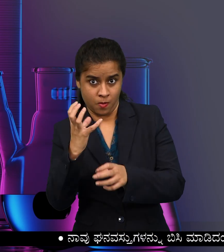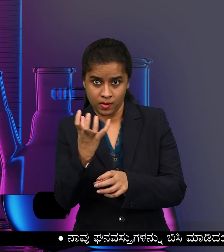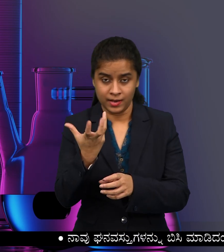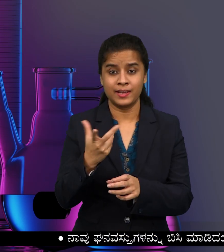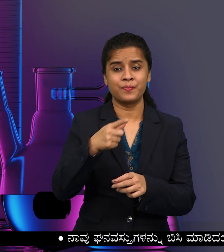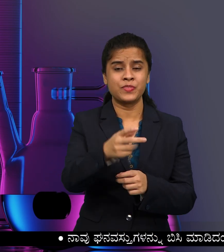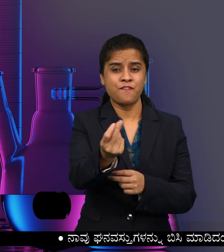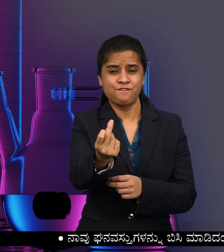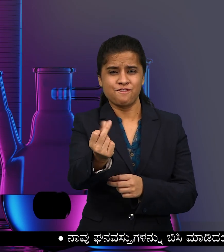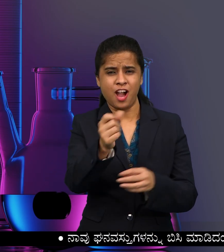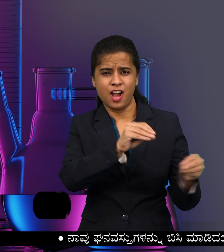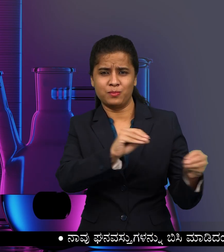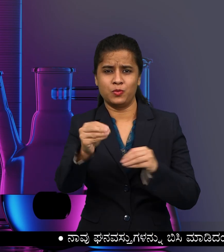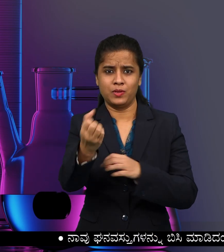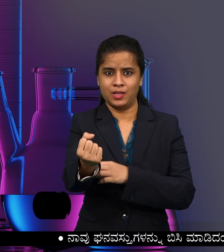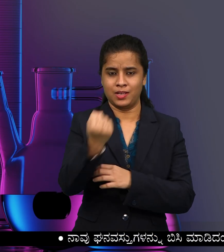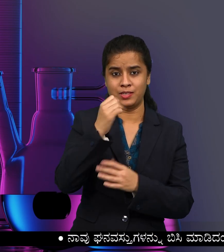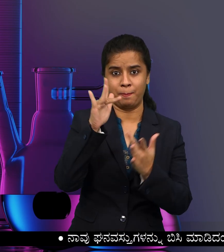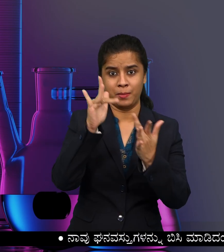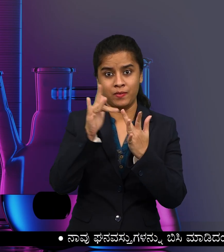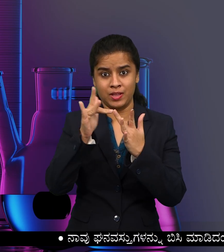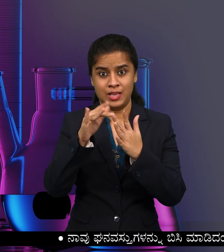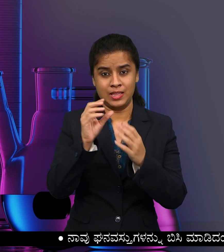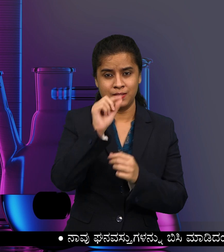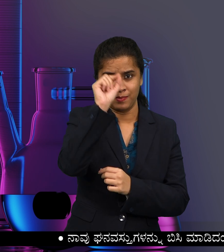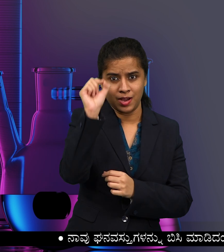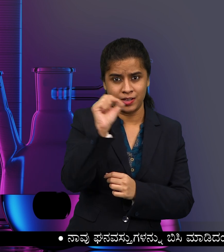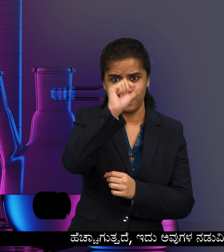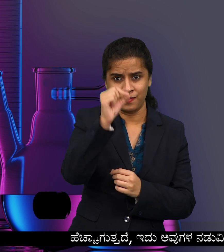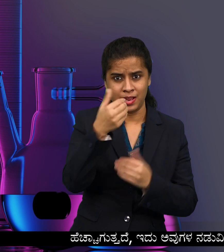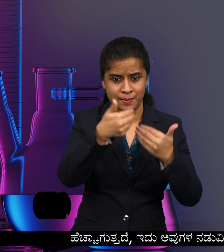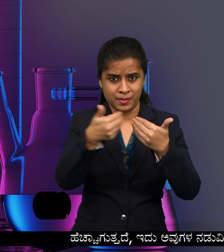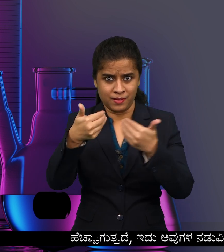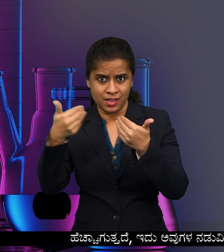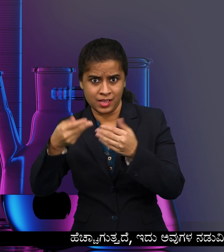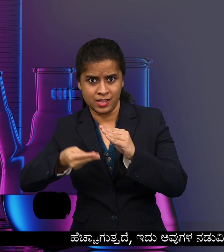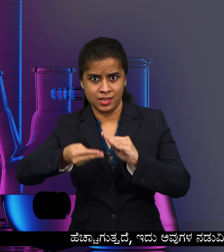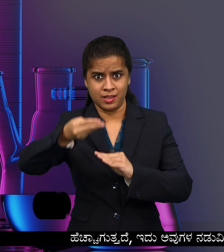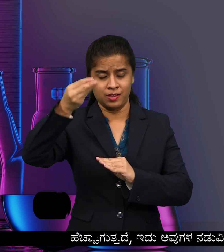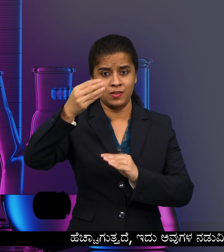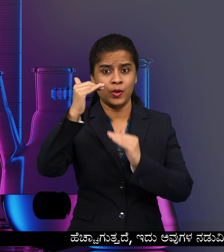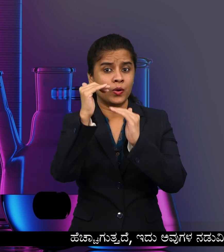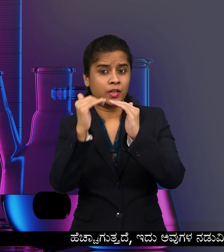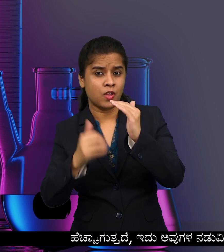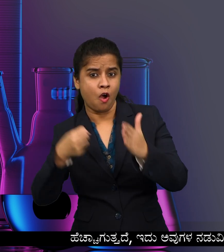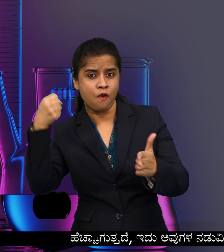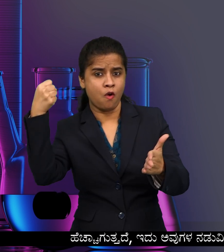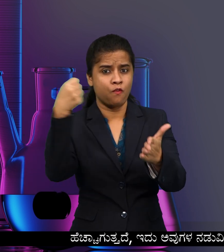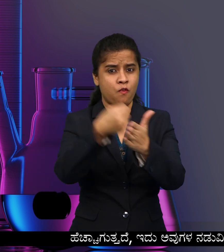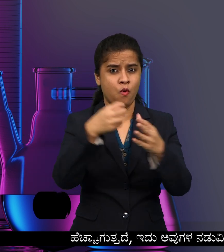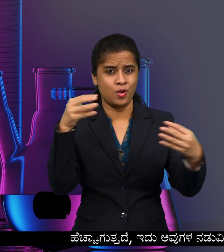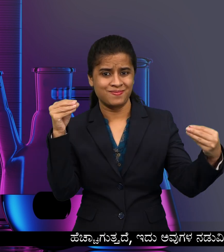ಘನವಸ್ತುಗಳನ್ನು ಬಿಸಿ ಮಾಡಿದಂತೆ ಘನವಸ್ತುಗಳ ಕಣಗಳ ನಡುವಿನ ಚಲನಶಕ್ತಿಯು ಹೆಚ್ಚಾಗುತ್ತದೆ. ಇದು ಅವುಗಳ